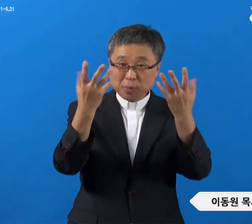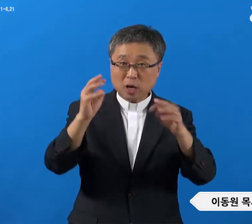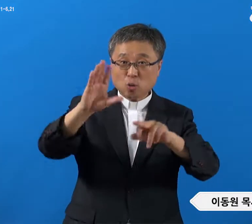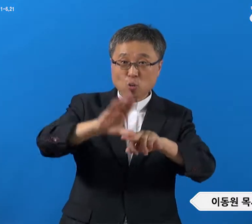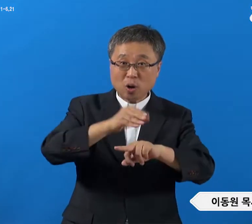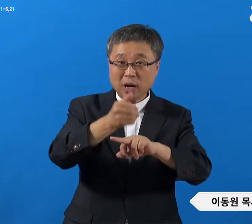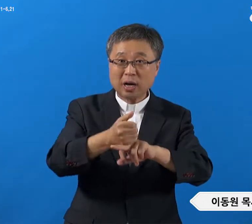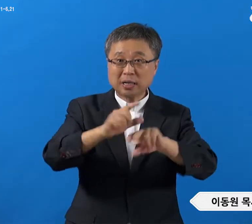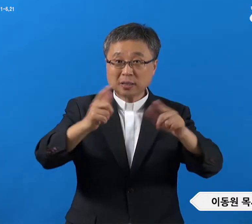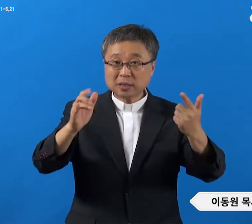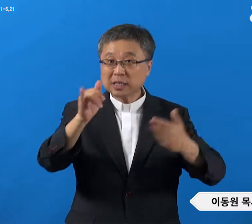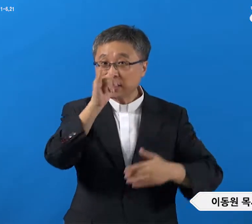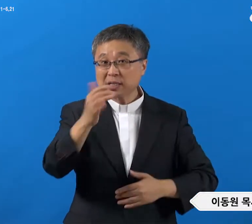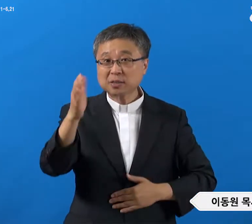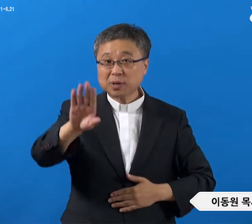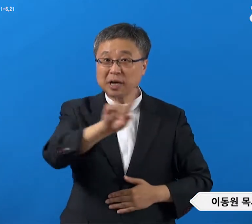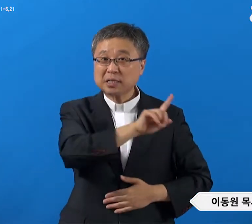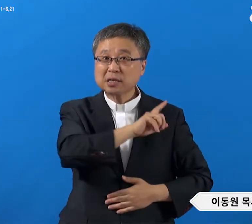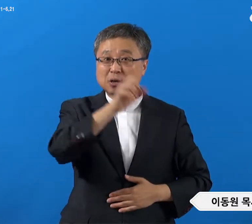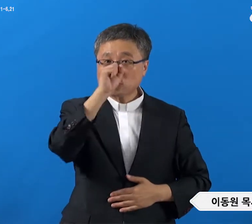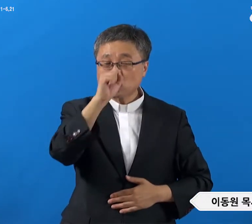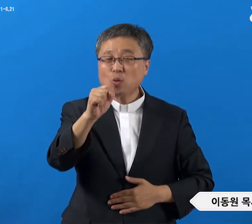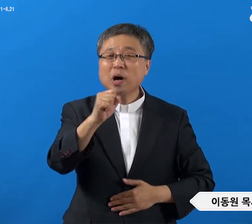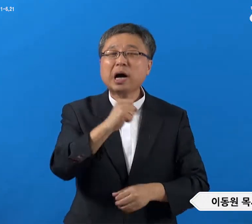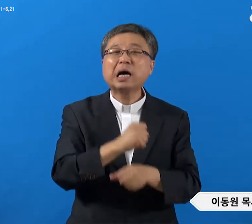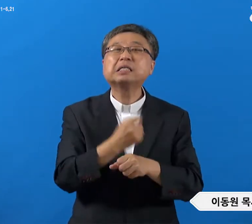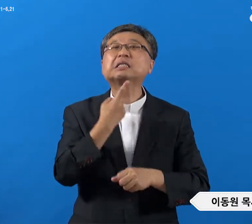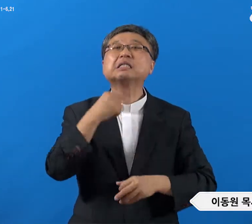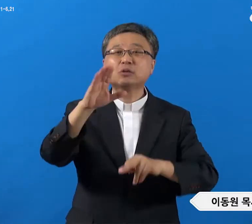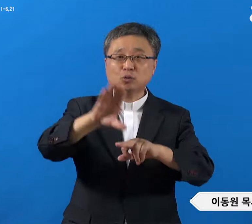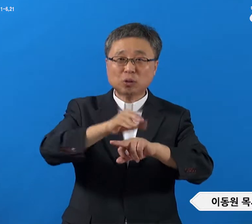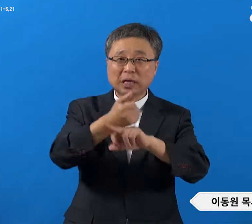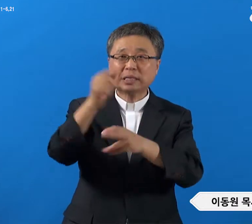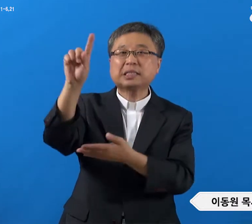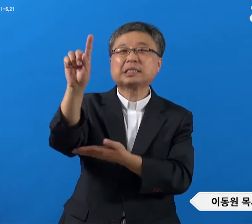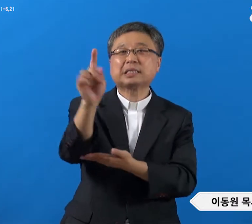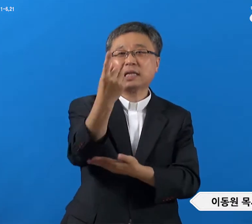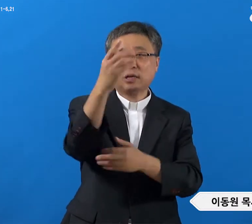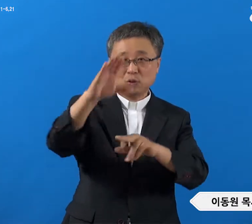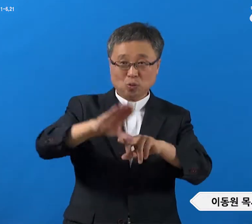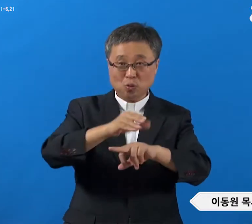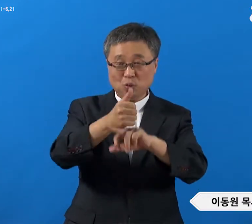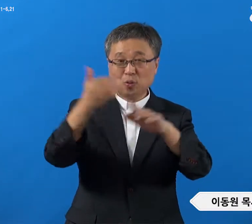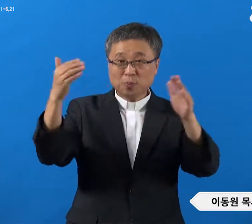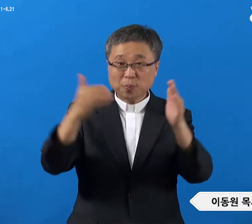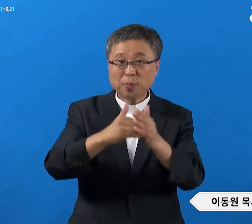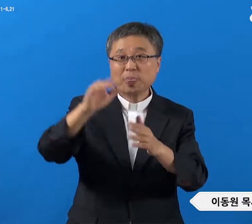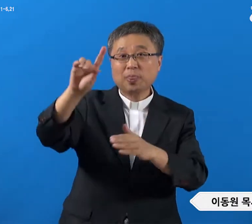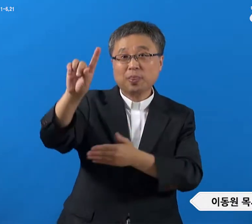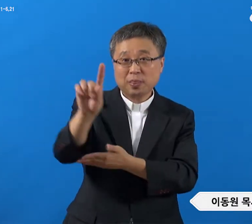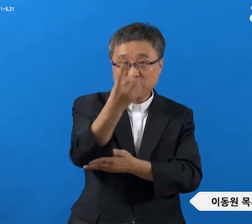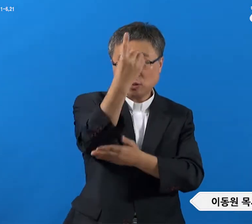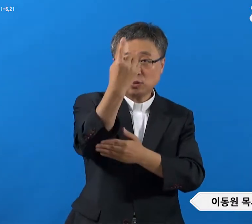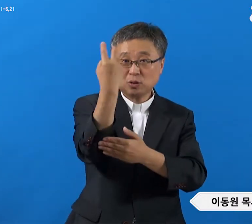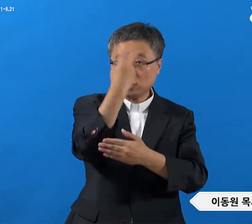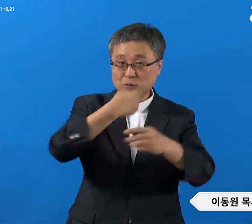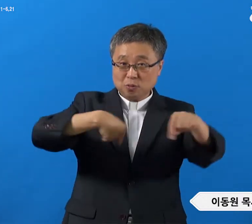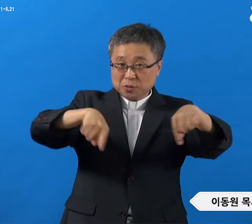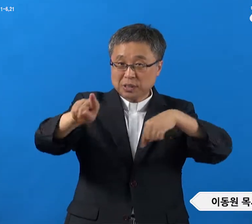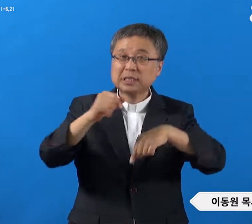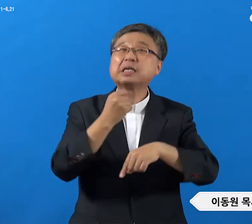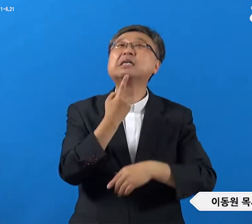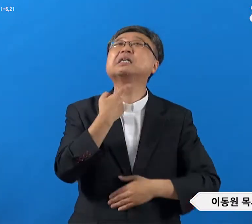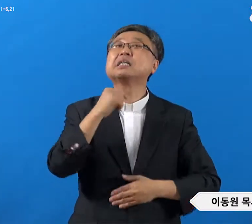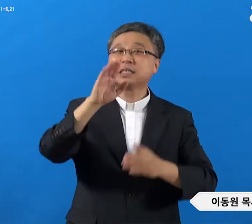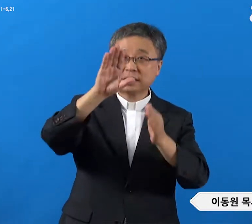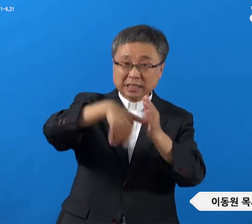거쳐갔지만 제일 좋아하는 왕 다윗 왕이죠. 다윗 왕. 그리고 다윗이 통치하던 시대 남과 북을